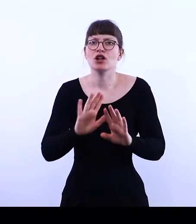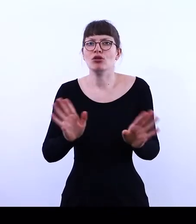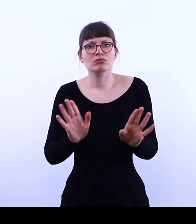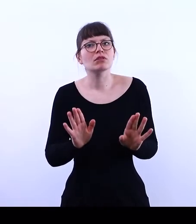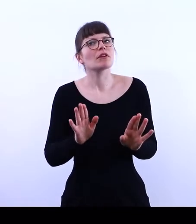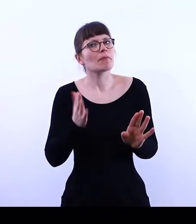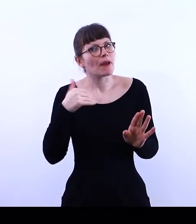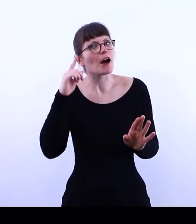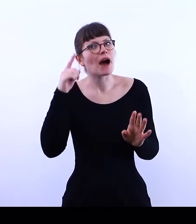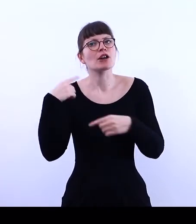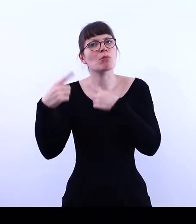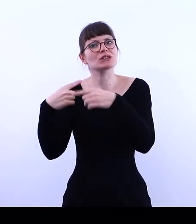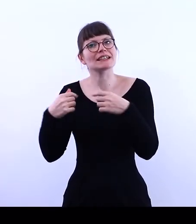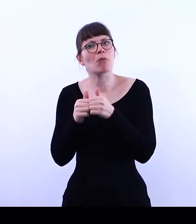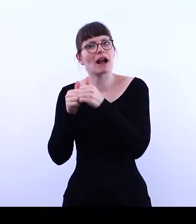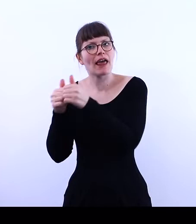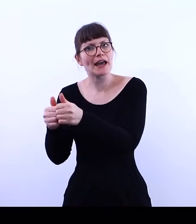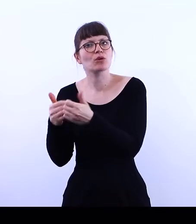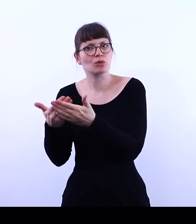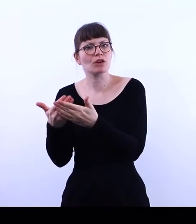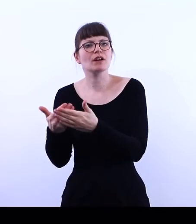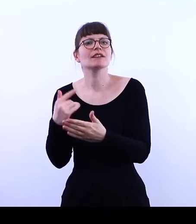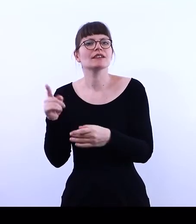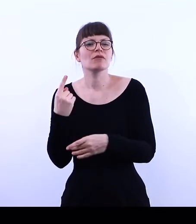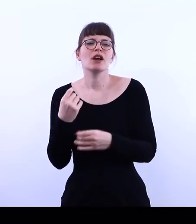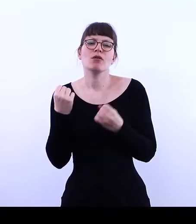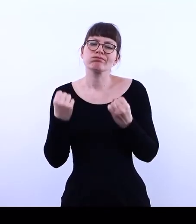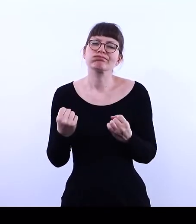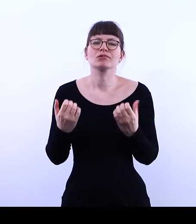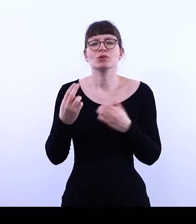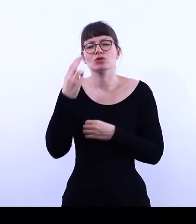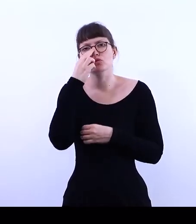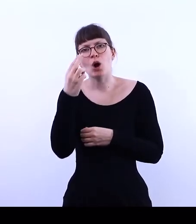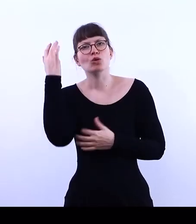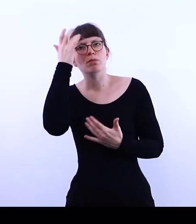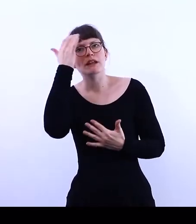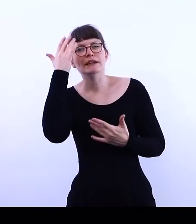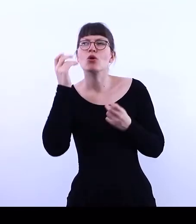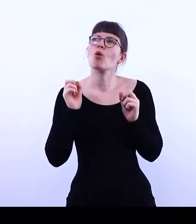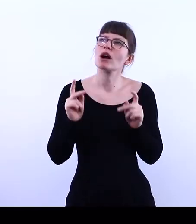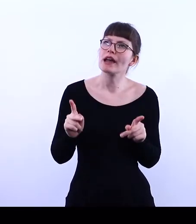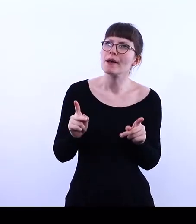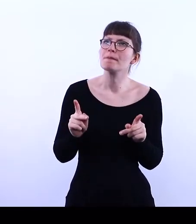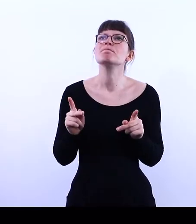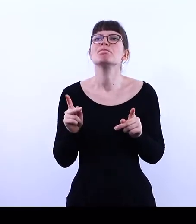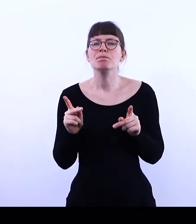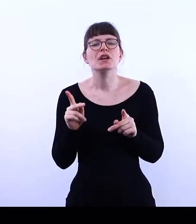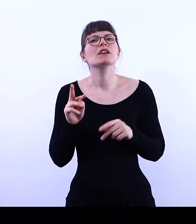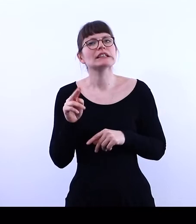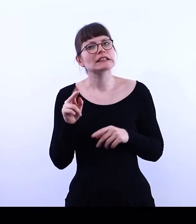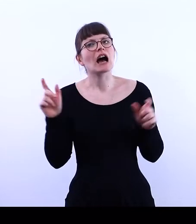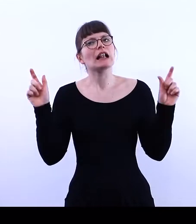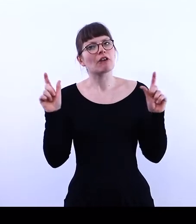es geht ja um die Prozessbegleitung. Wir haben also sehr stark uns auch überlegt, so wie kann man dann jetzt diese digitalen